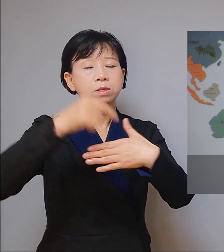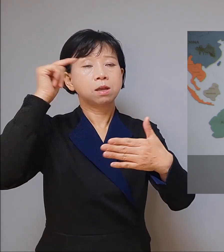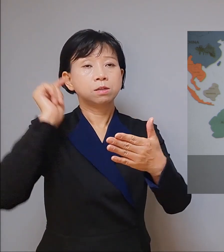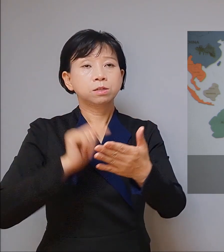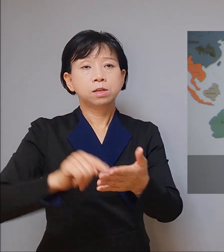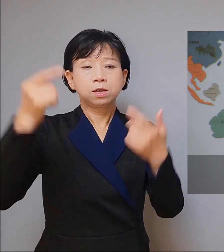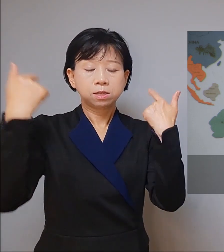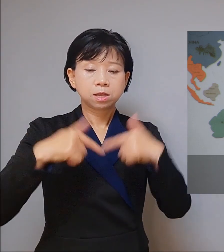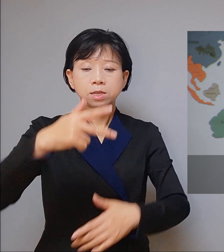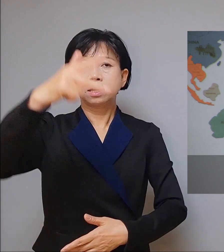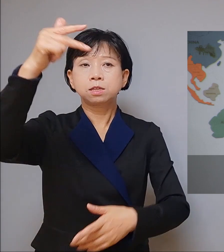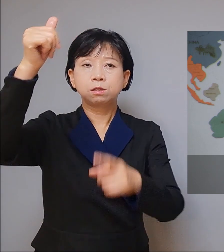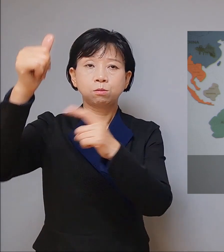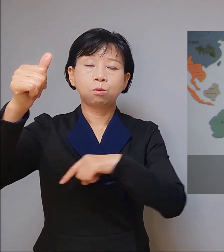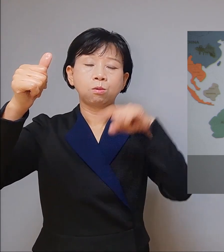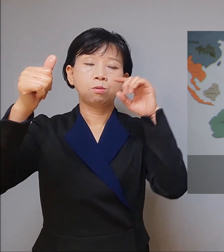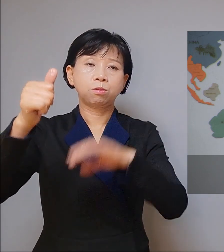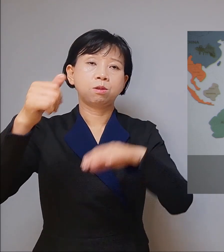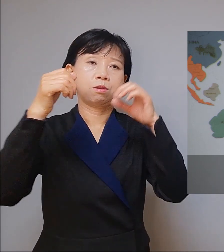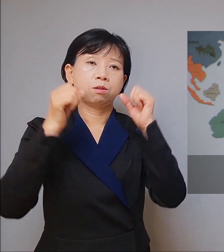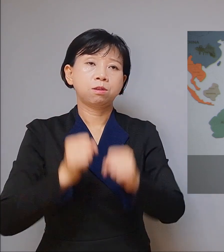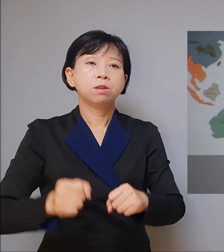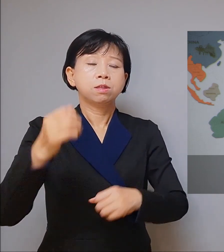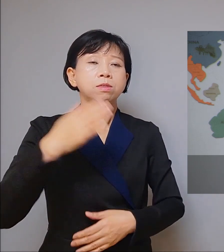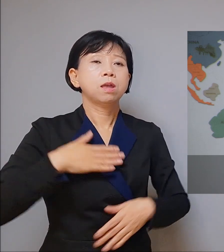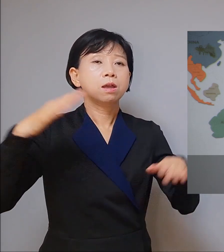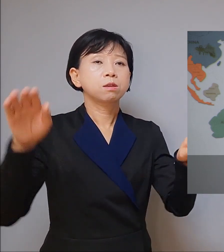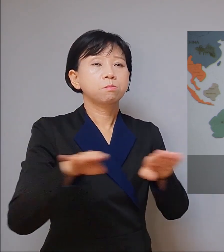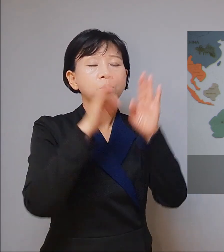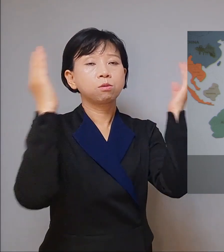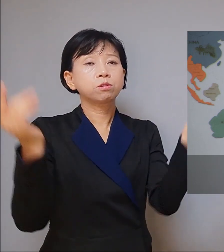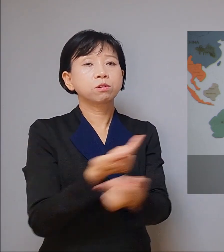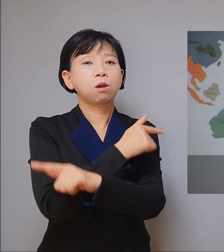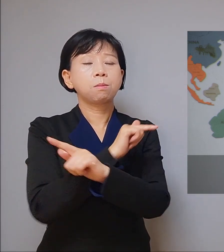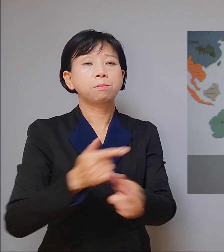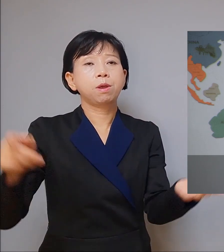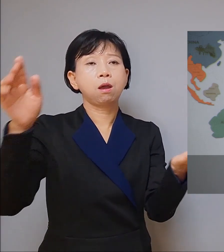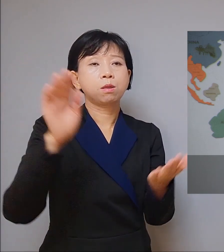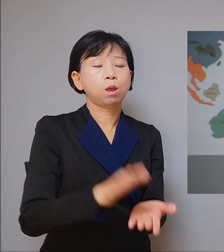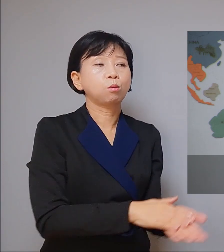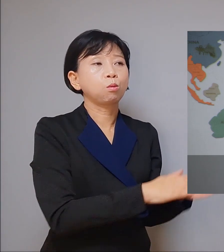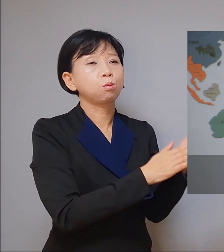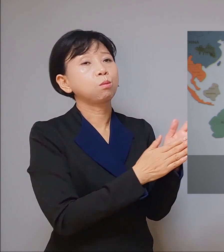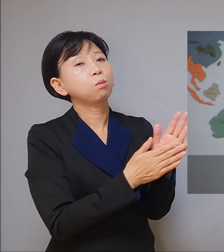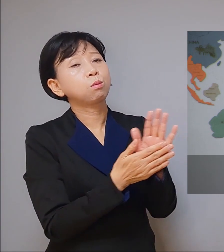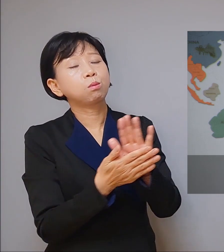맘 항상 주 안에 있겠네. 나의 모든 것